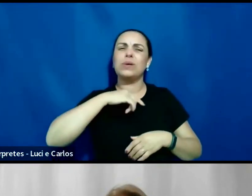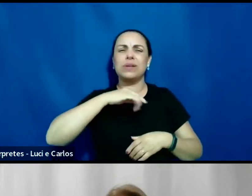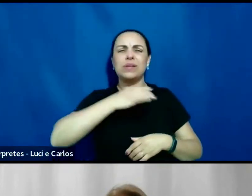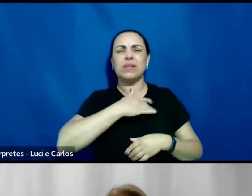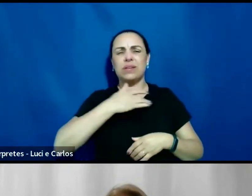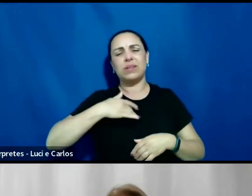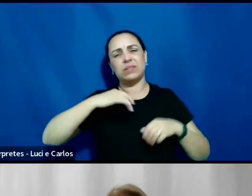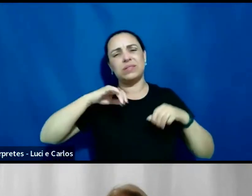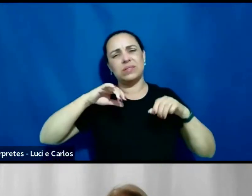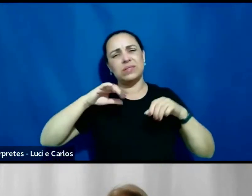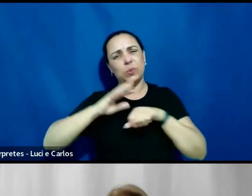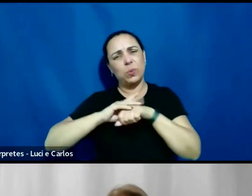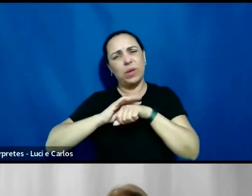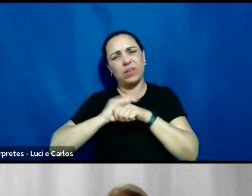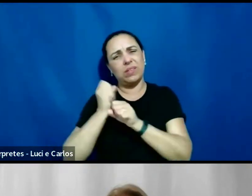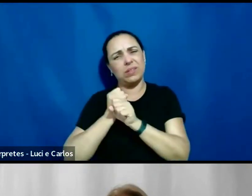então